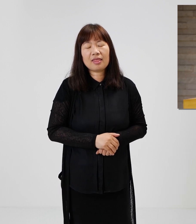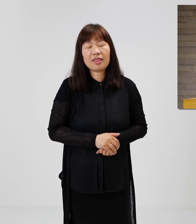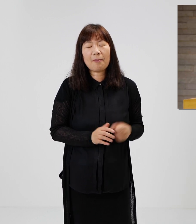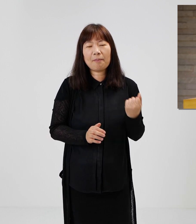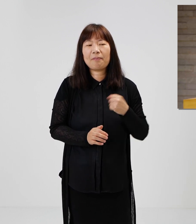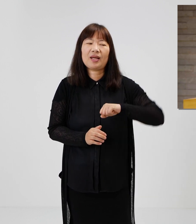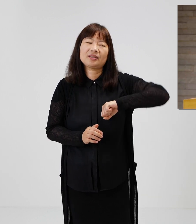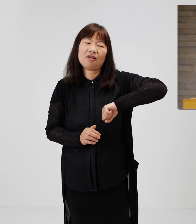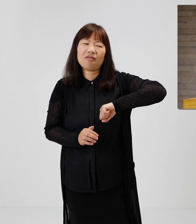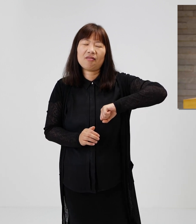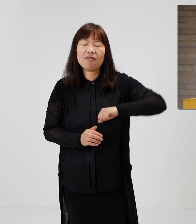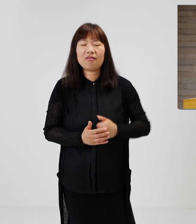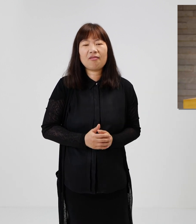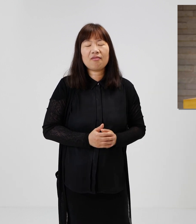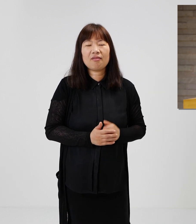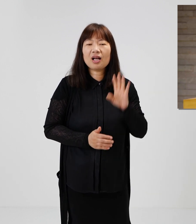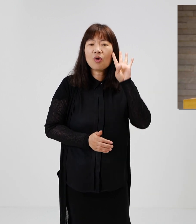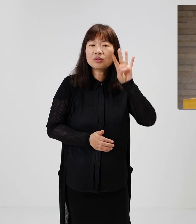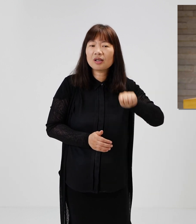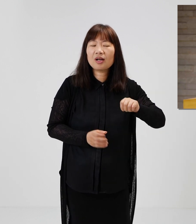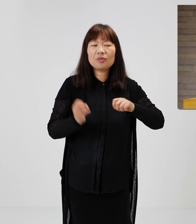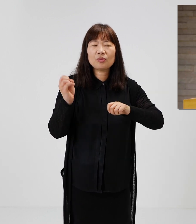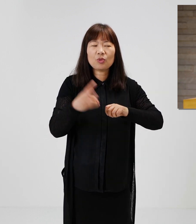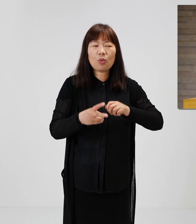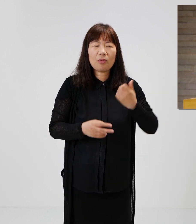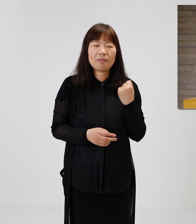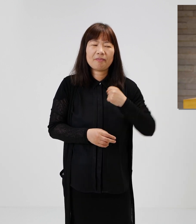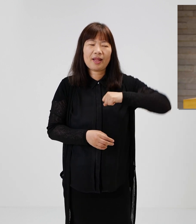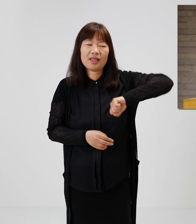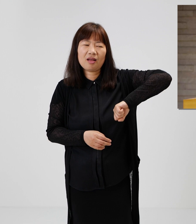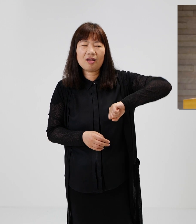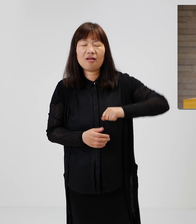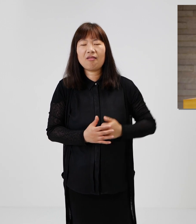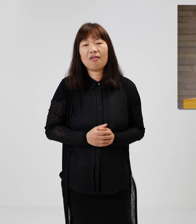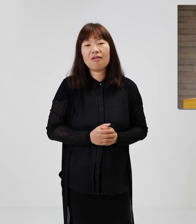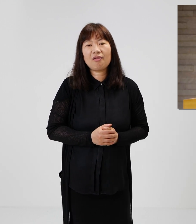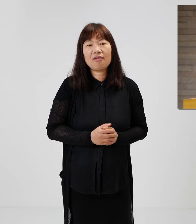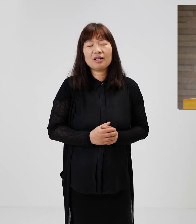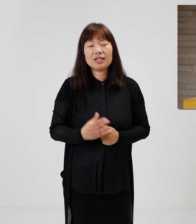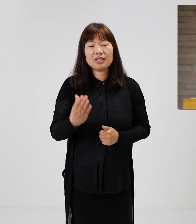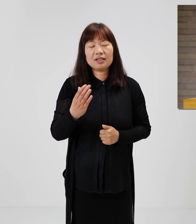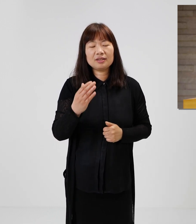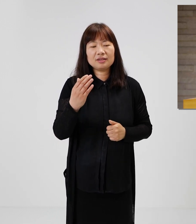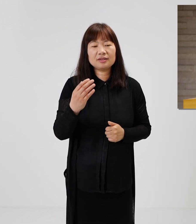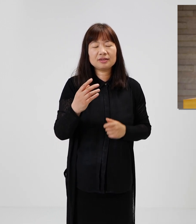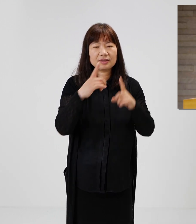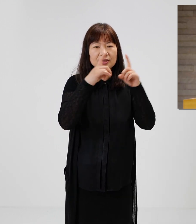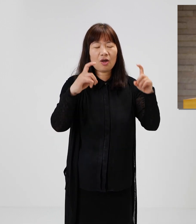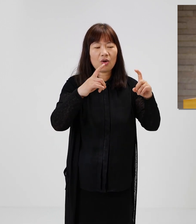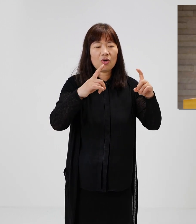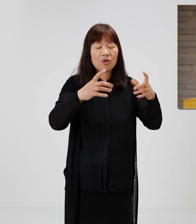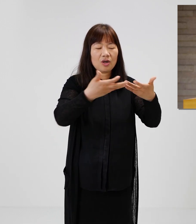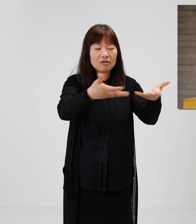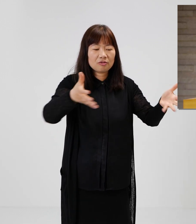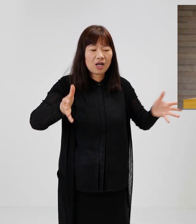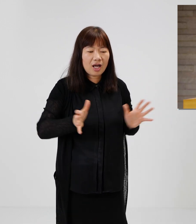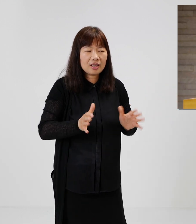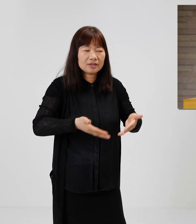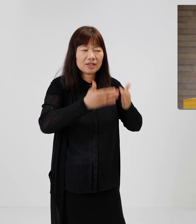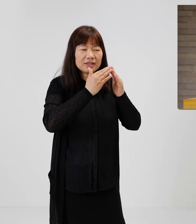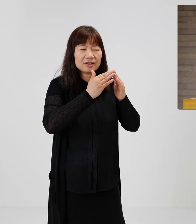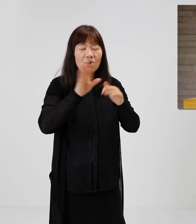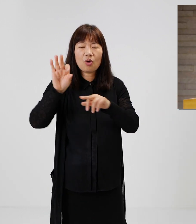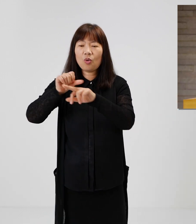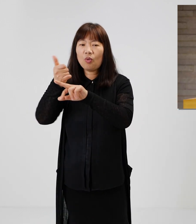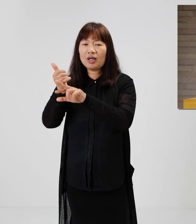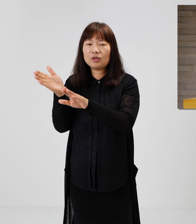반역입니다. 언젠가는 반란을 꿈꿀 것이고 성곽이 완성되면 이제 왕으로부터